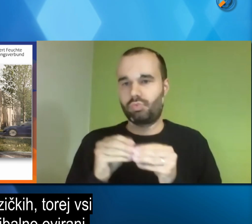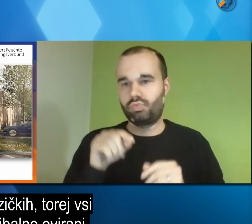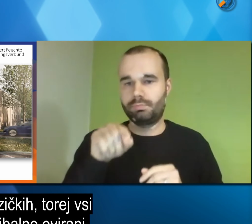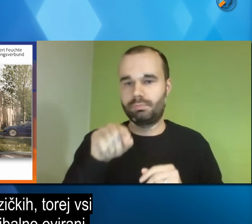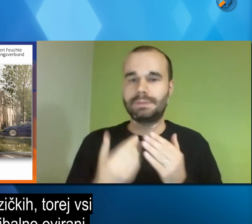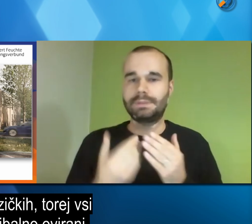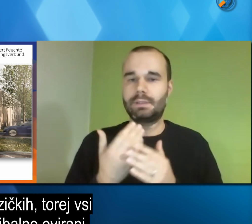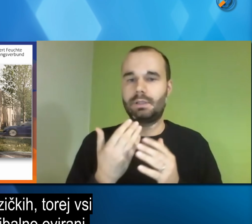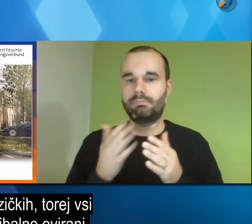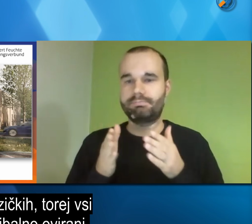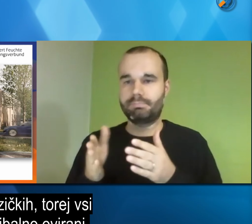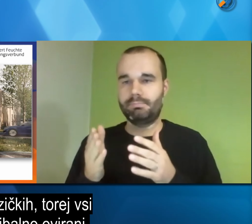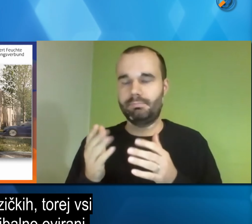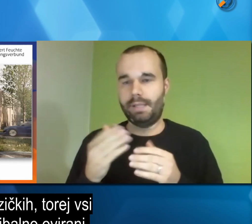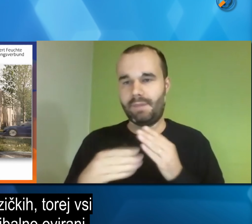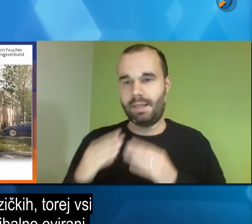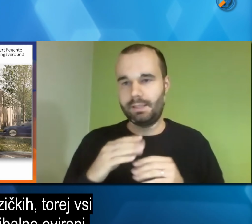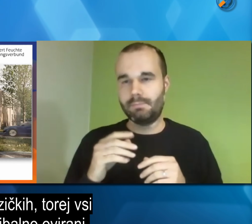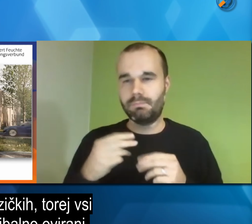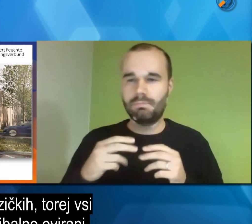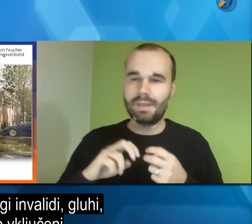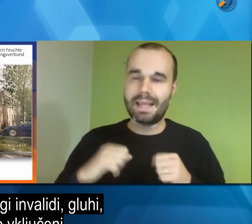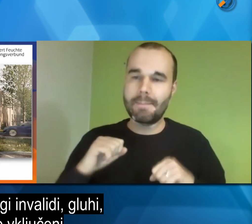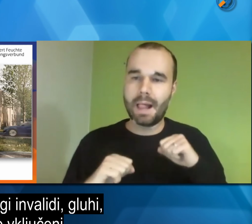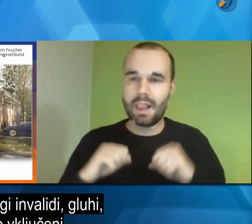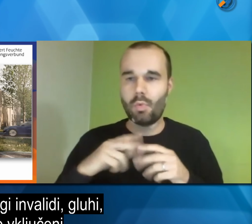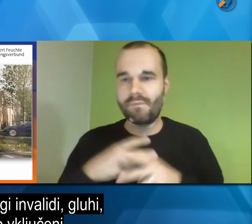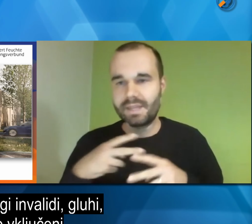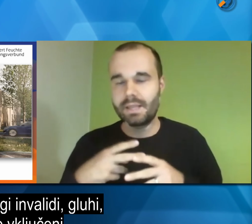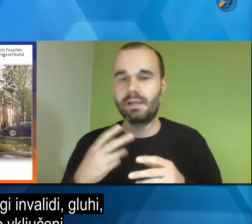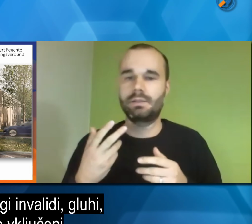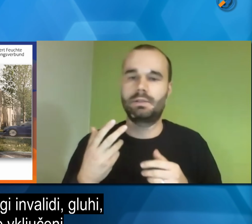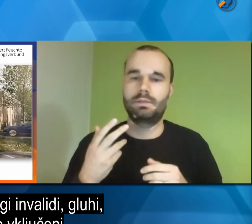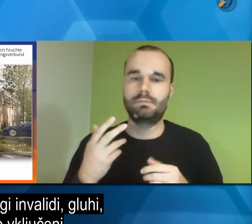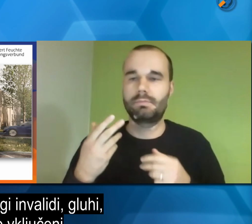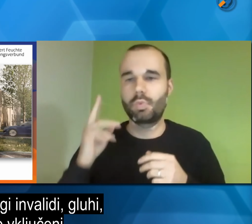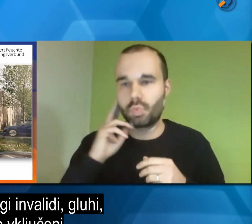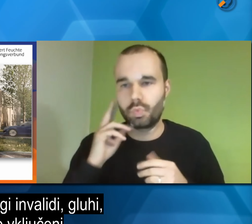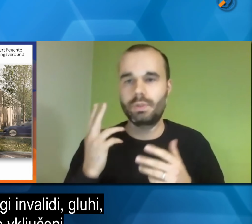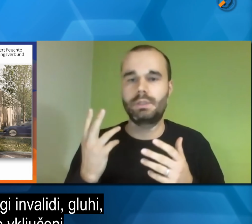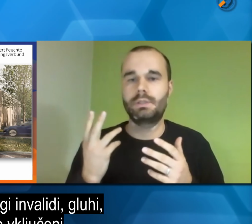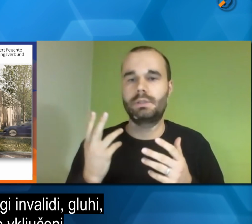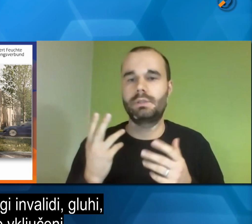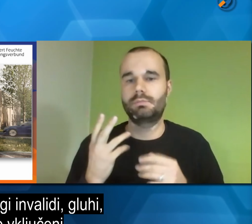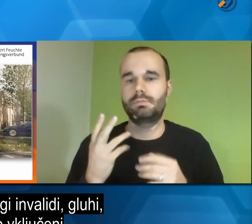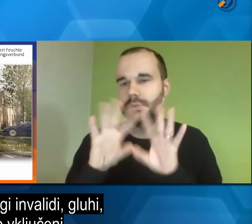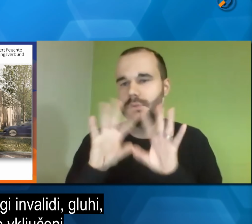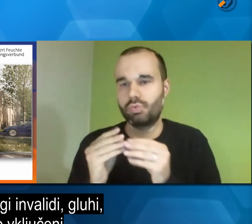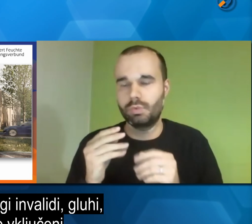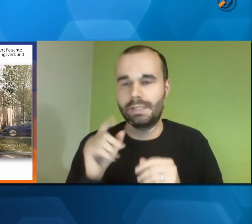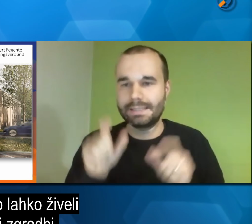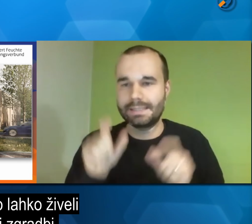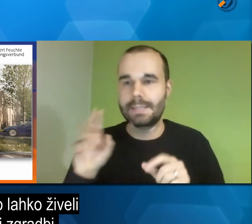Torej vsi skupaj gibalno ovirani in pa tudi drugi invalidi bodo, tudi gluhi seveda,